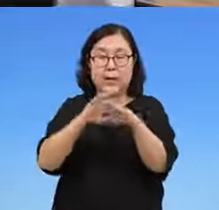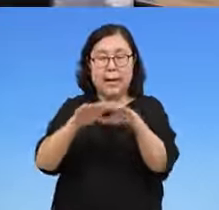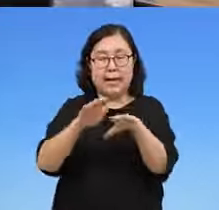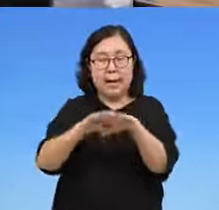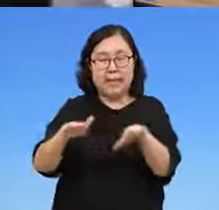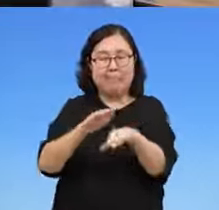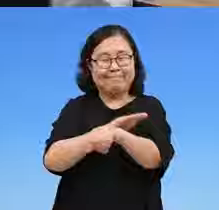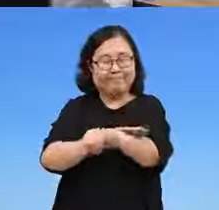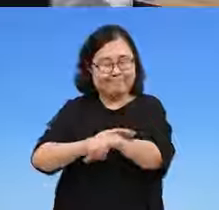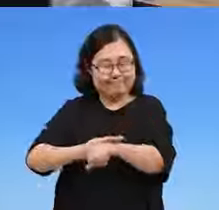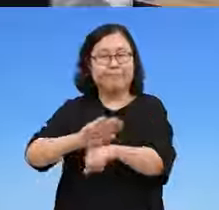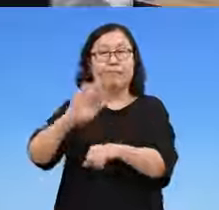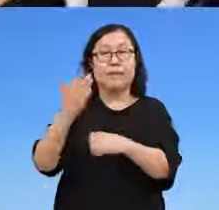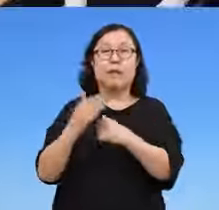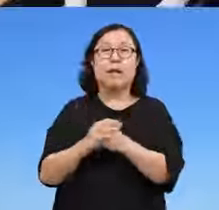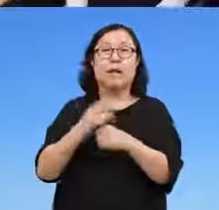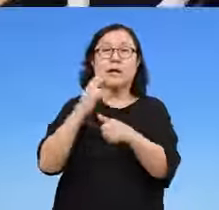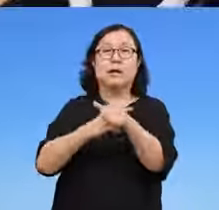하나하나 해결됩니다.